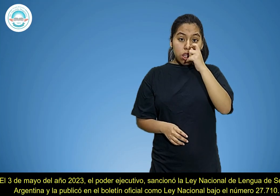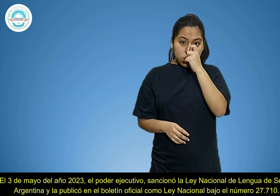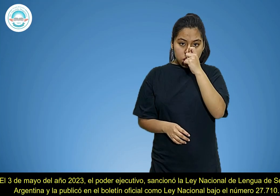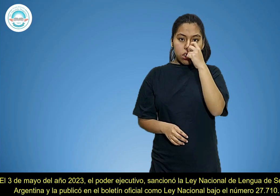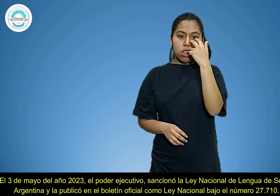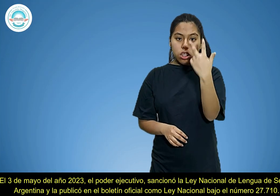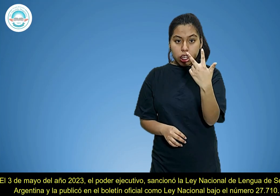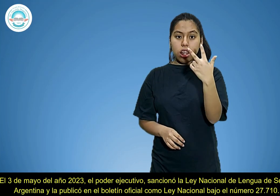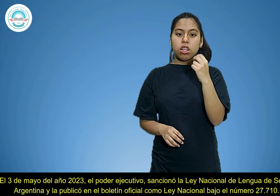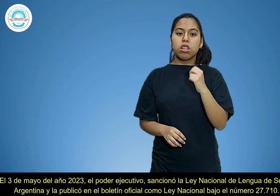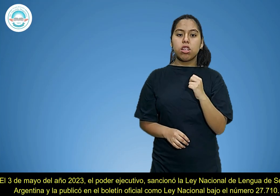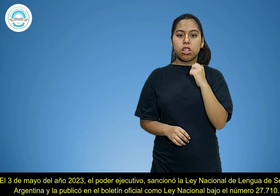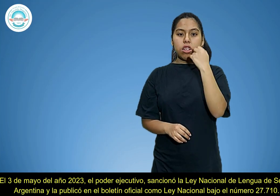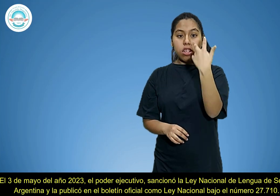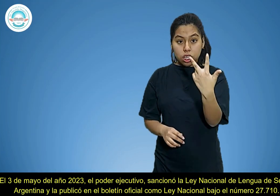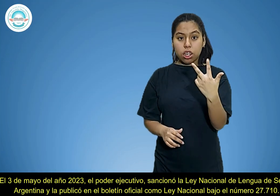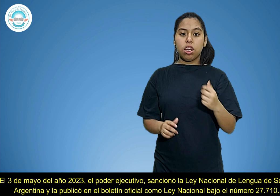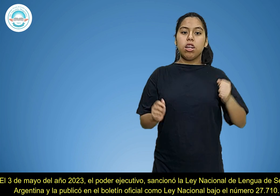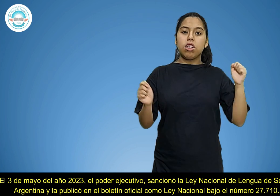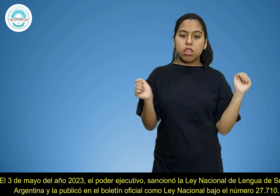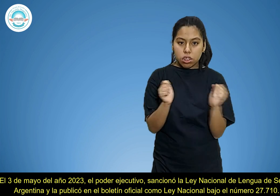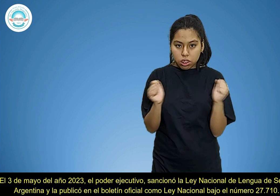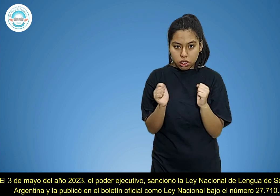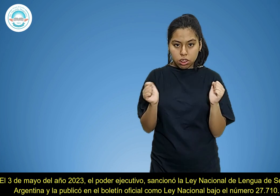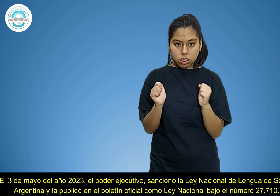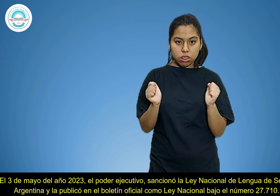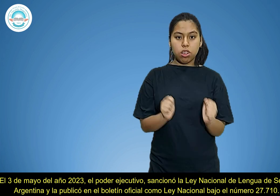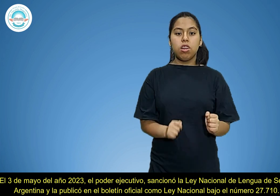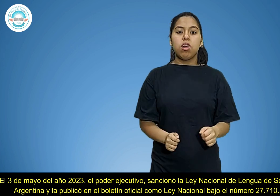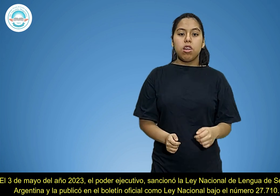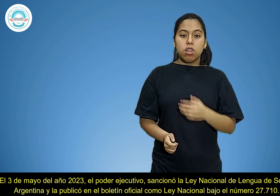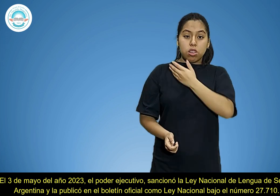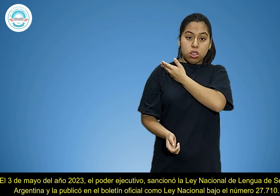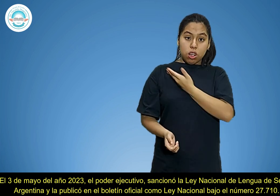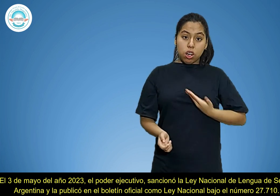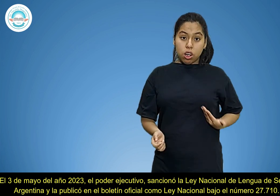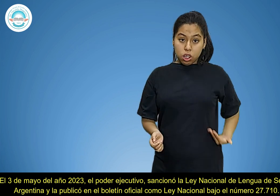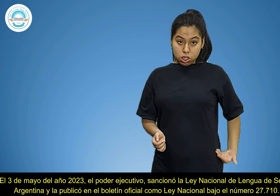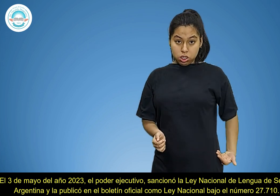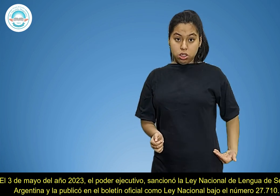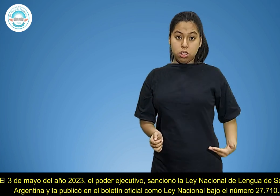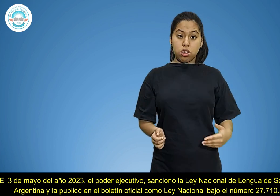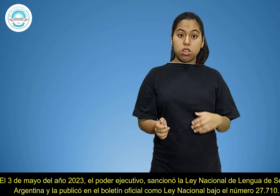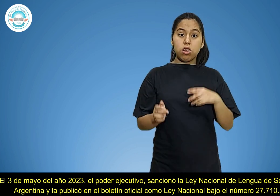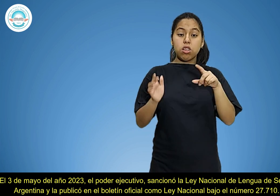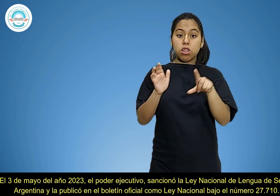El 3 de mayo del año 2023, el Poder Ejecutivo